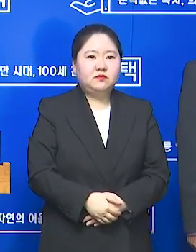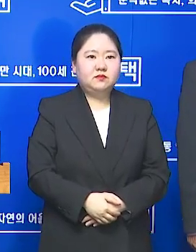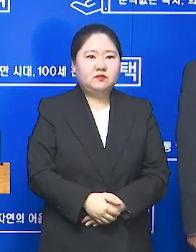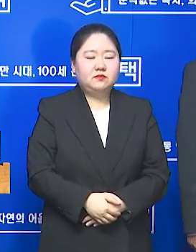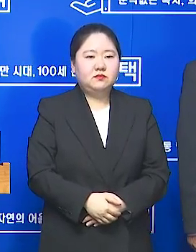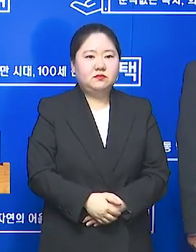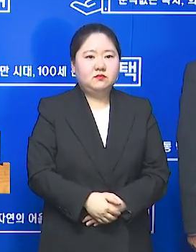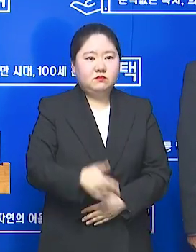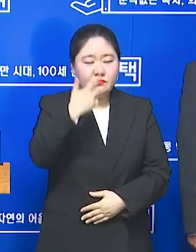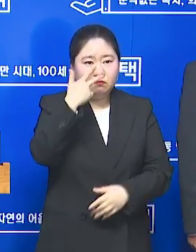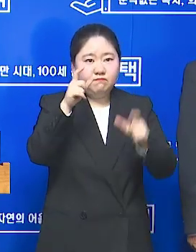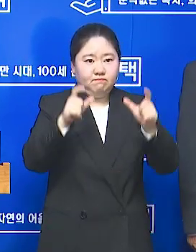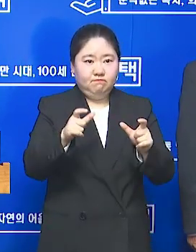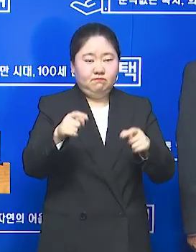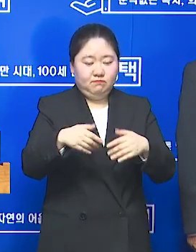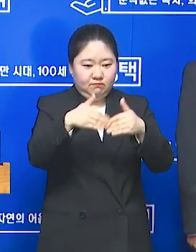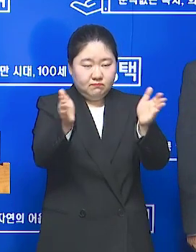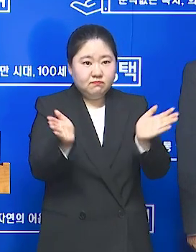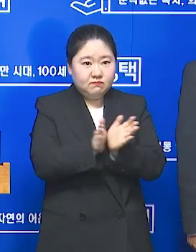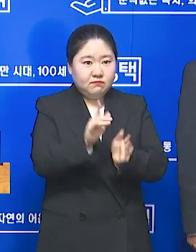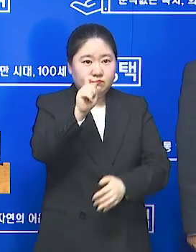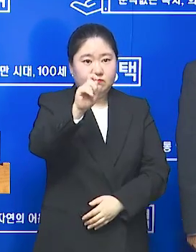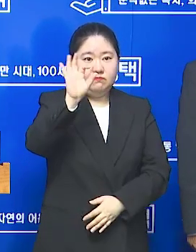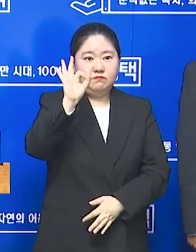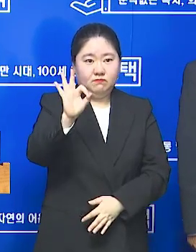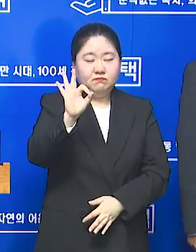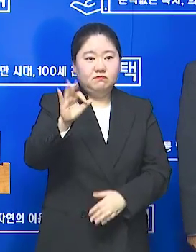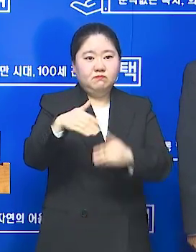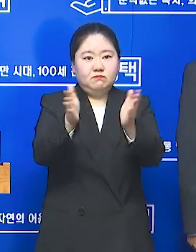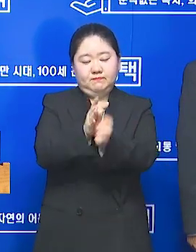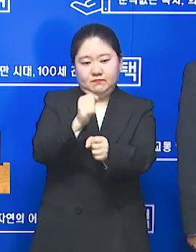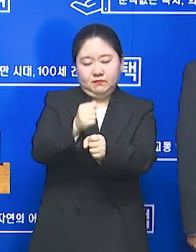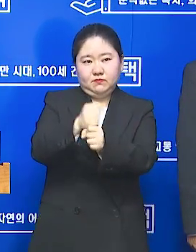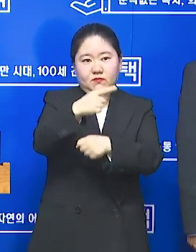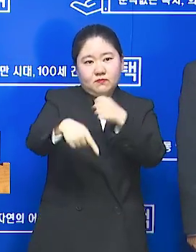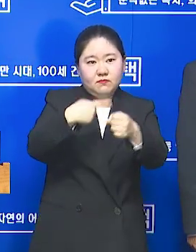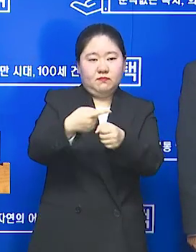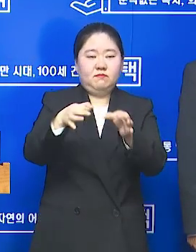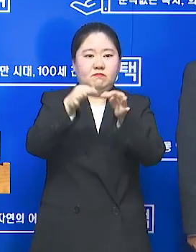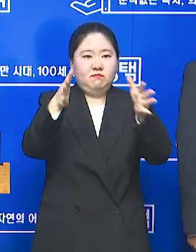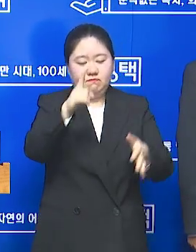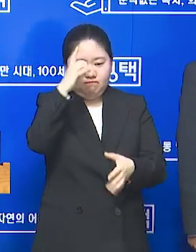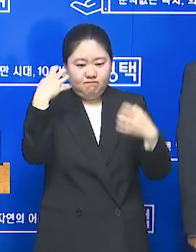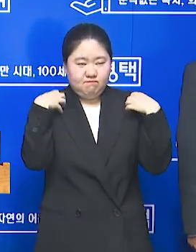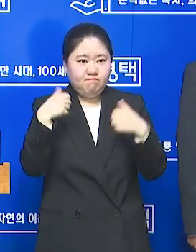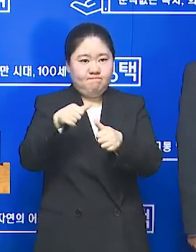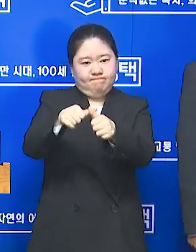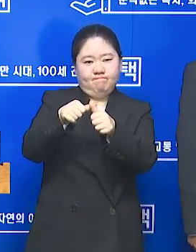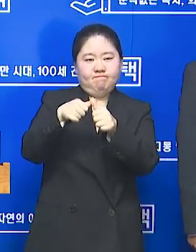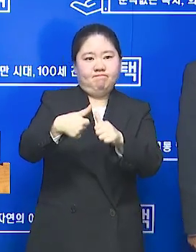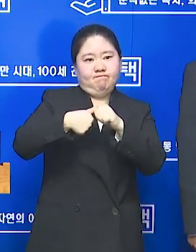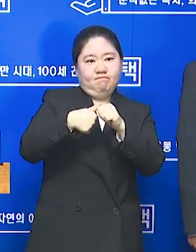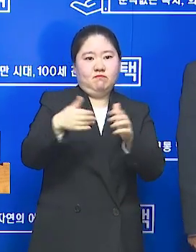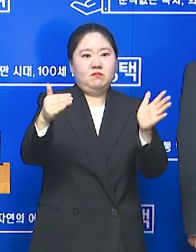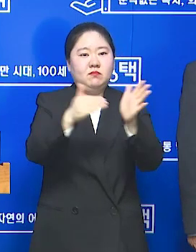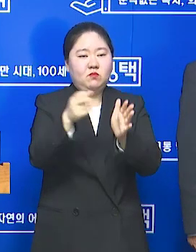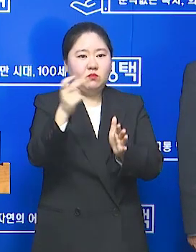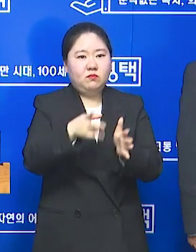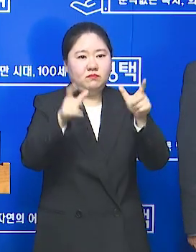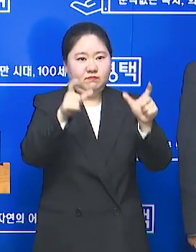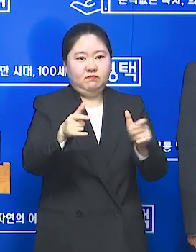이에 우리 시는 자체 TF팀을 구성하여 지금까지 1년간 정부와 협의를 지속해 왔습니다. 또한 지역